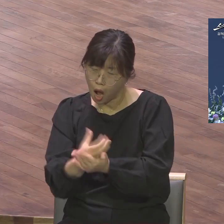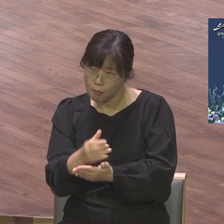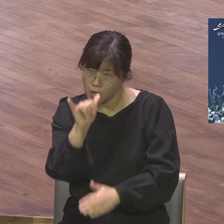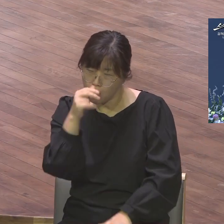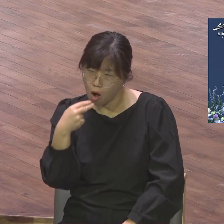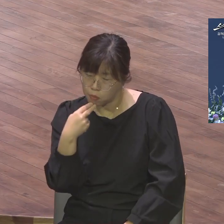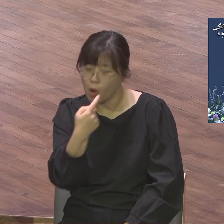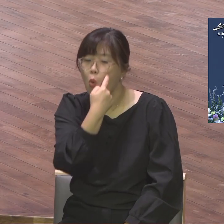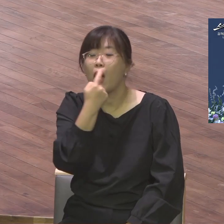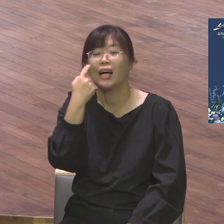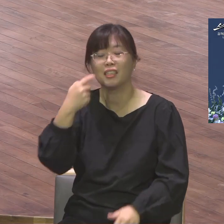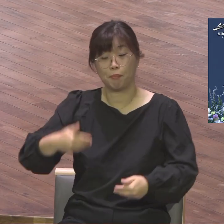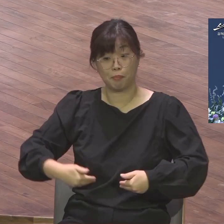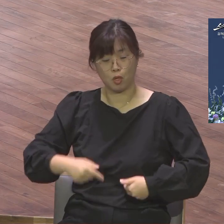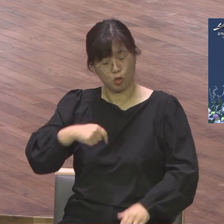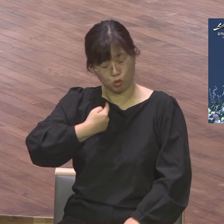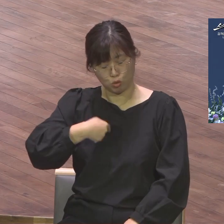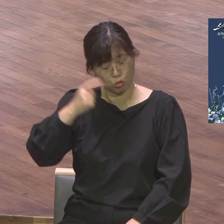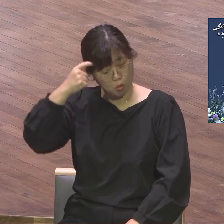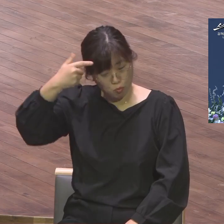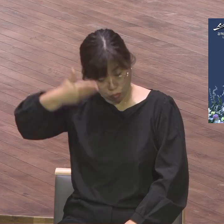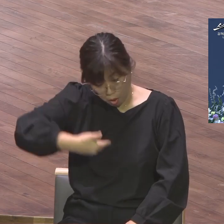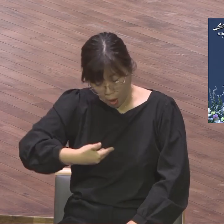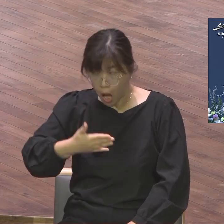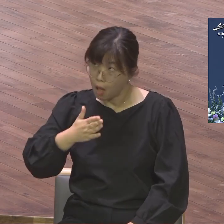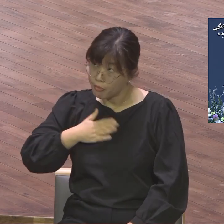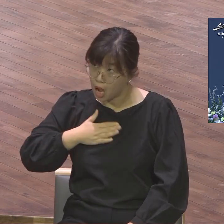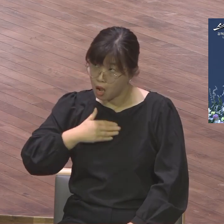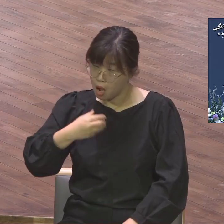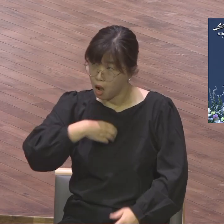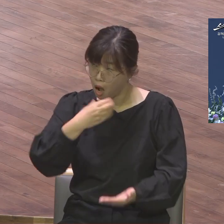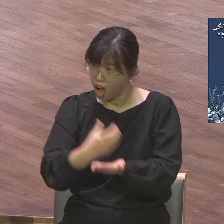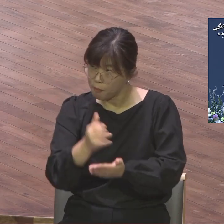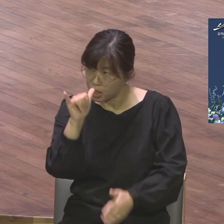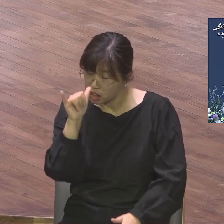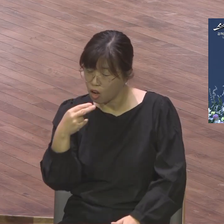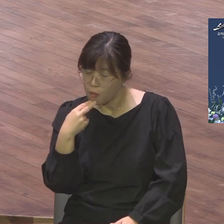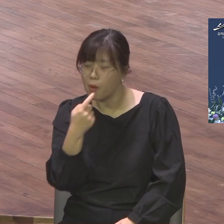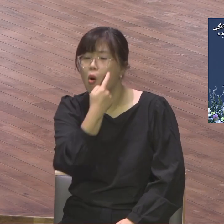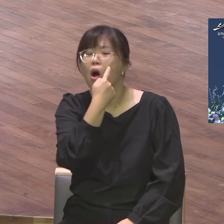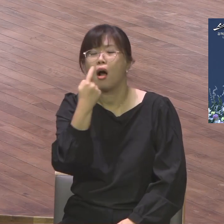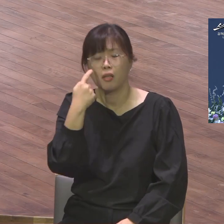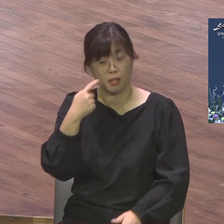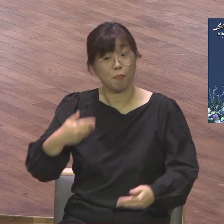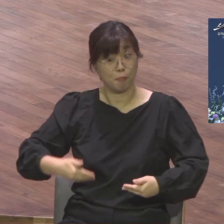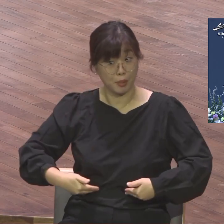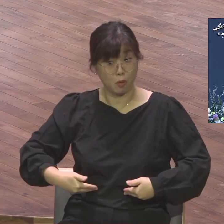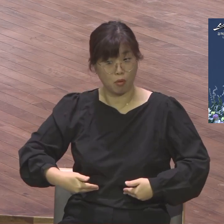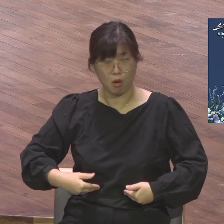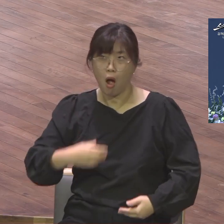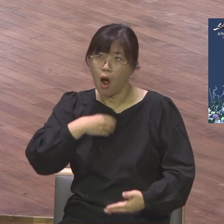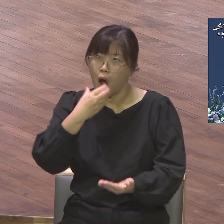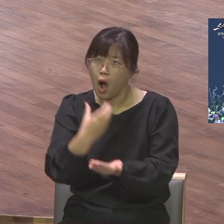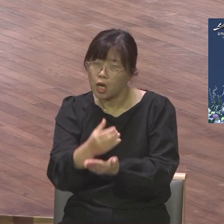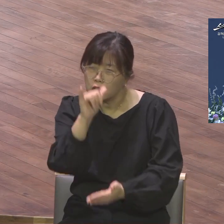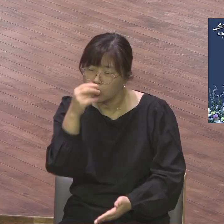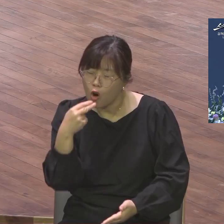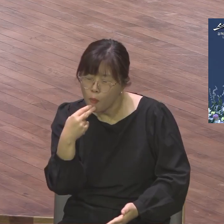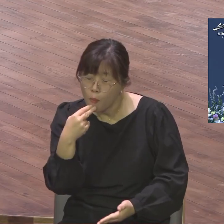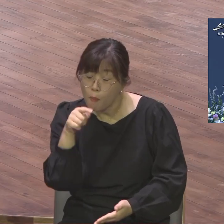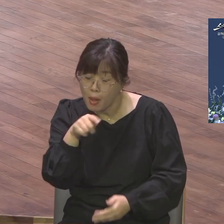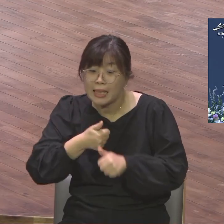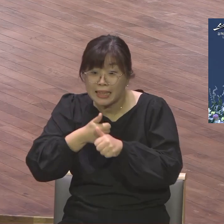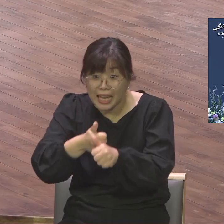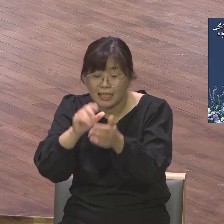있냐? 스스로 질문해보라는 얘기예요. 그러면 어떻게 됩니까? 은혜 의식이 회복됩니다. 하나님